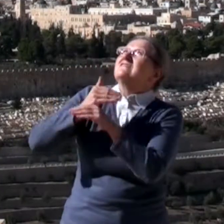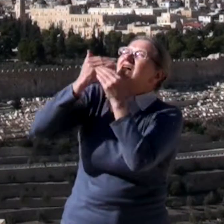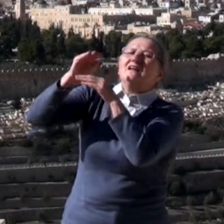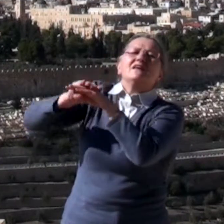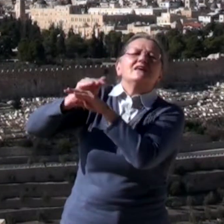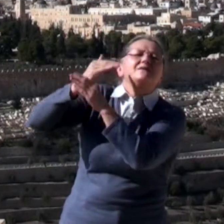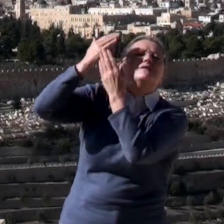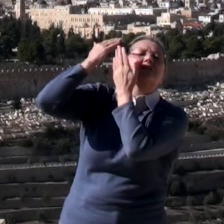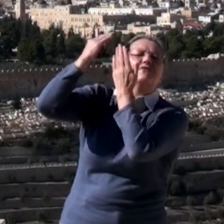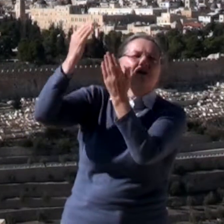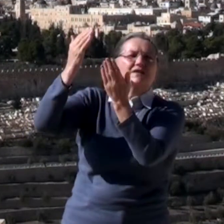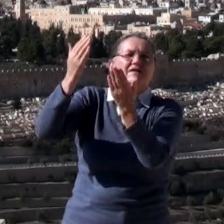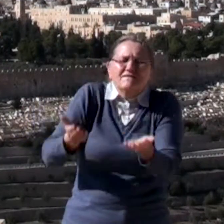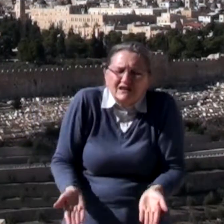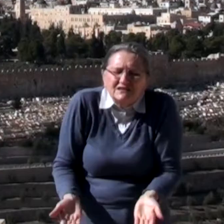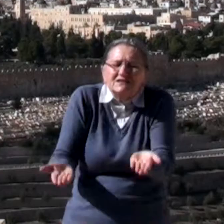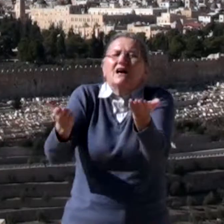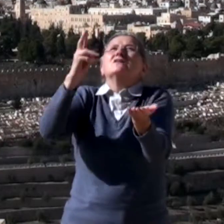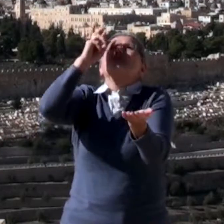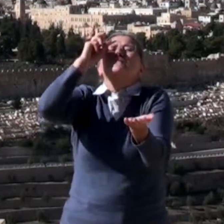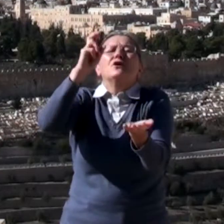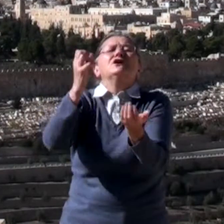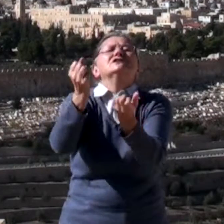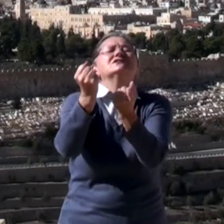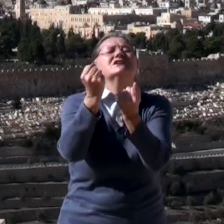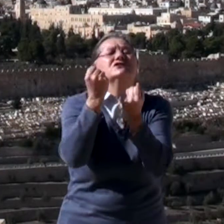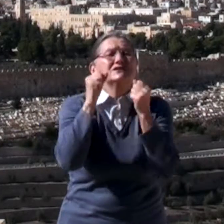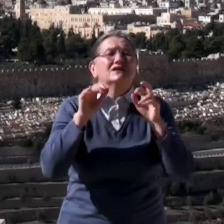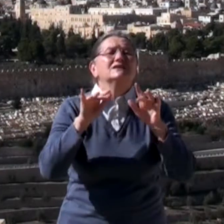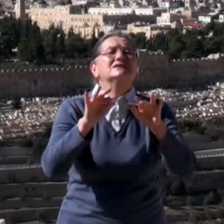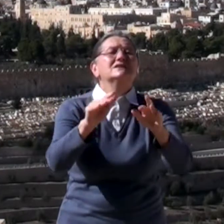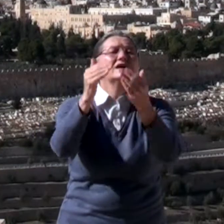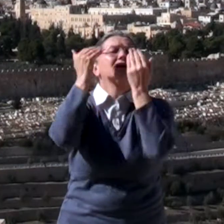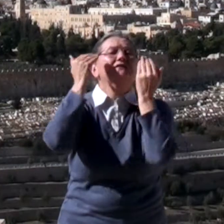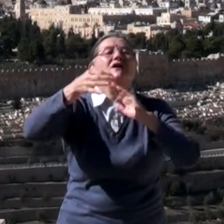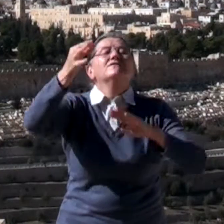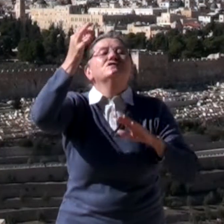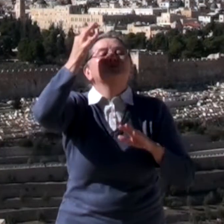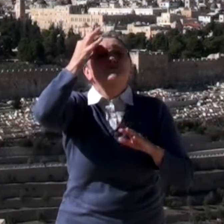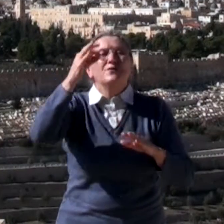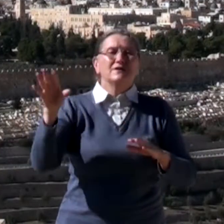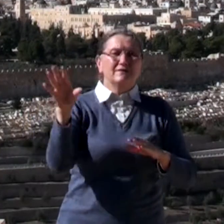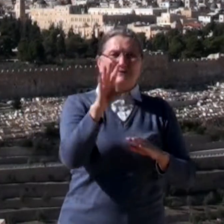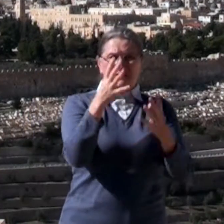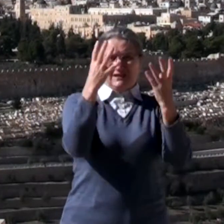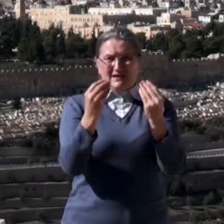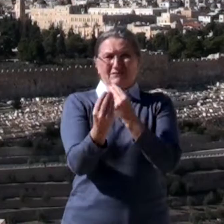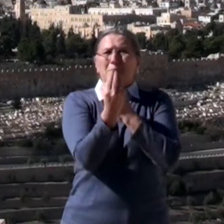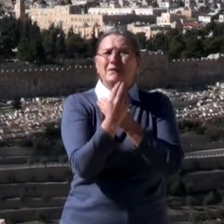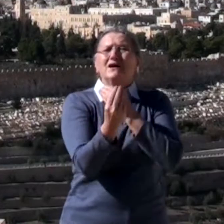Твое. Восстань, Боже, защити дело Твое, вспомни вседневное поношение